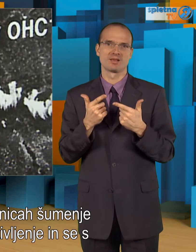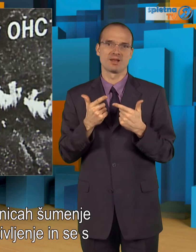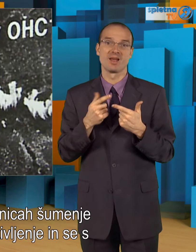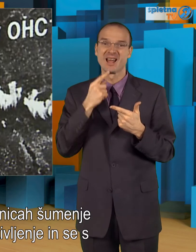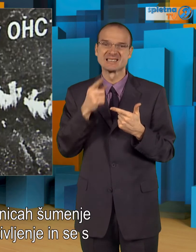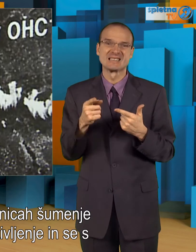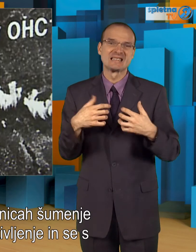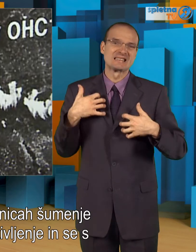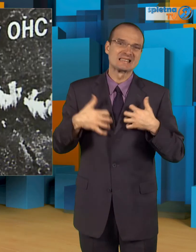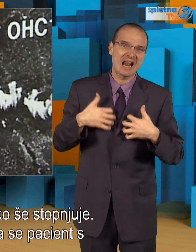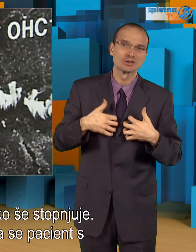še stopnjuje.